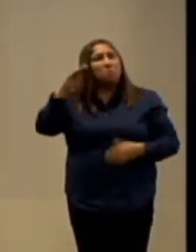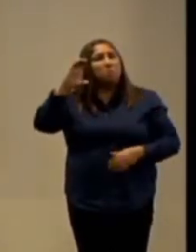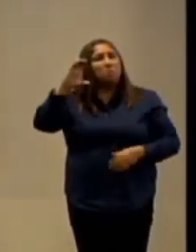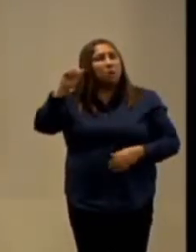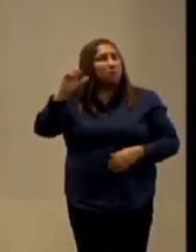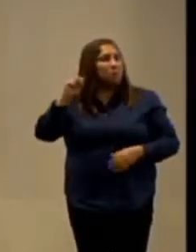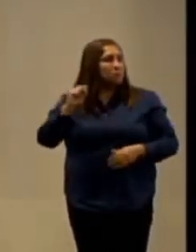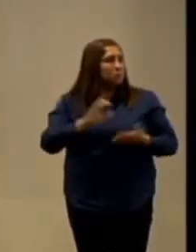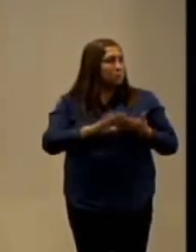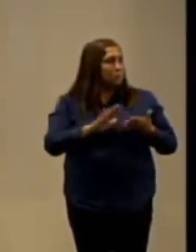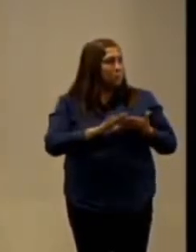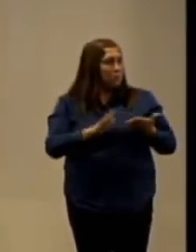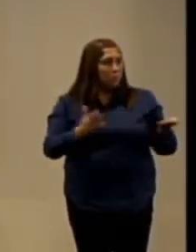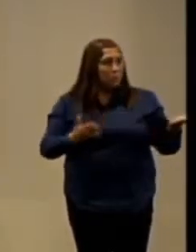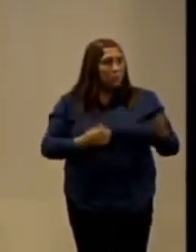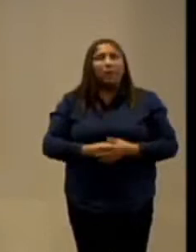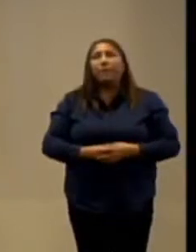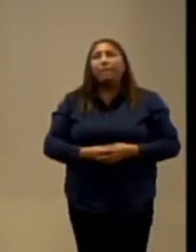para,